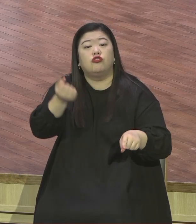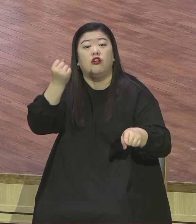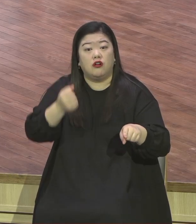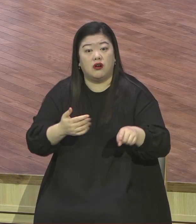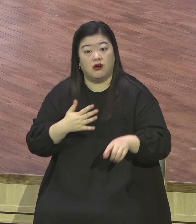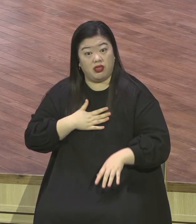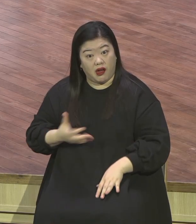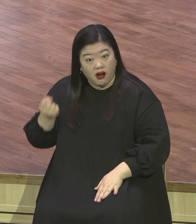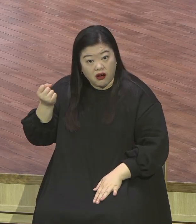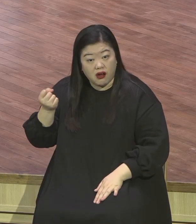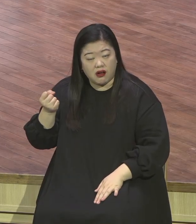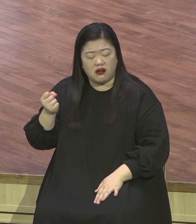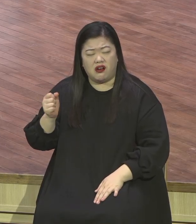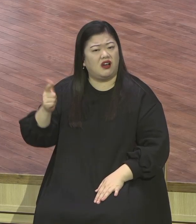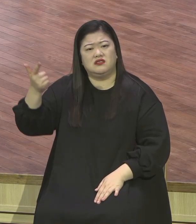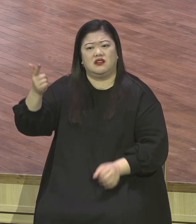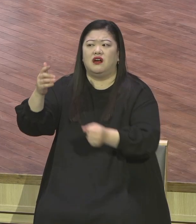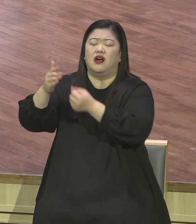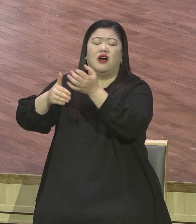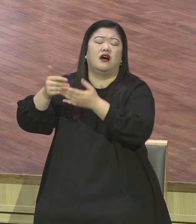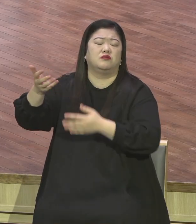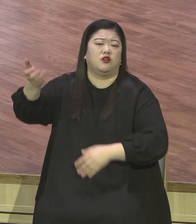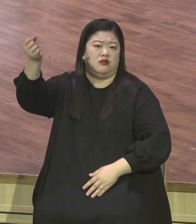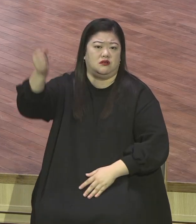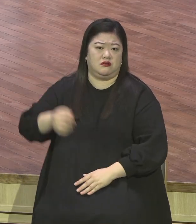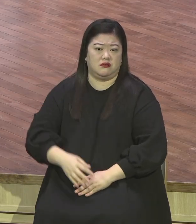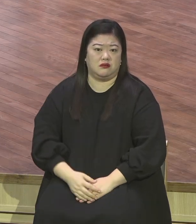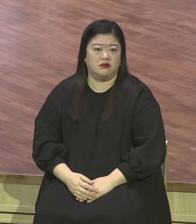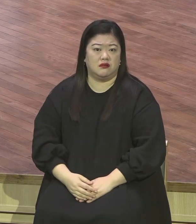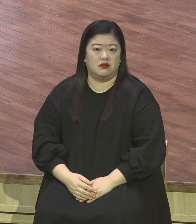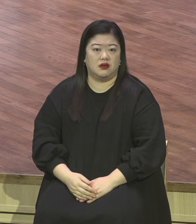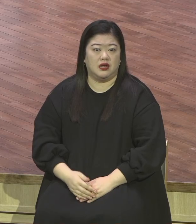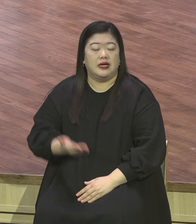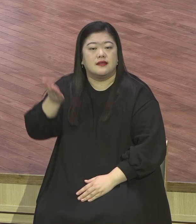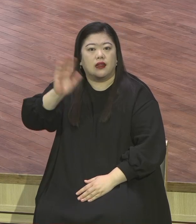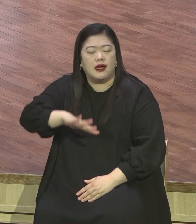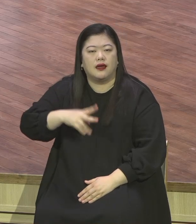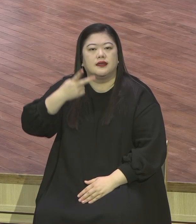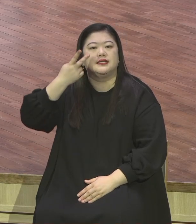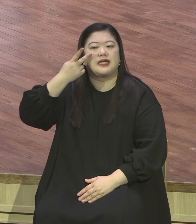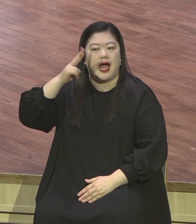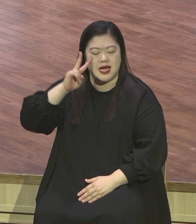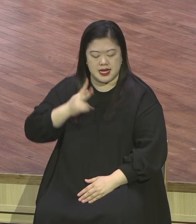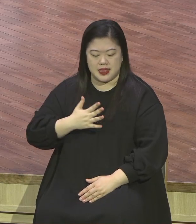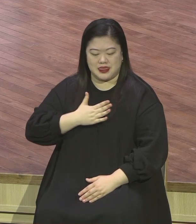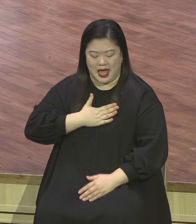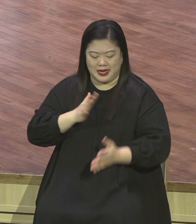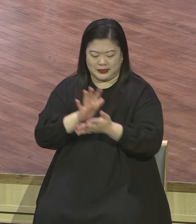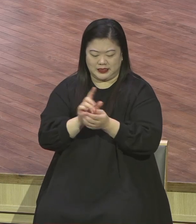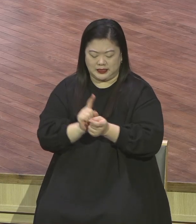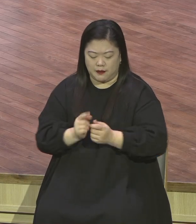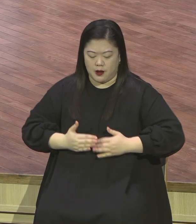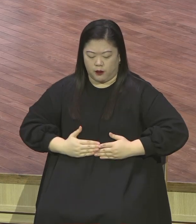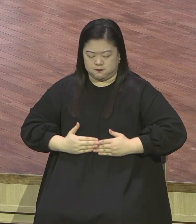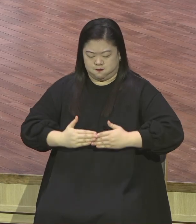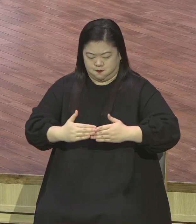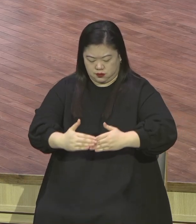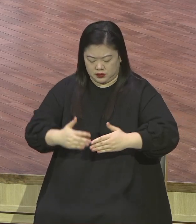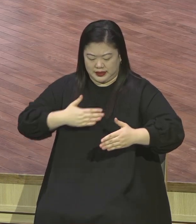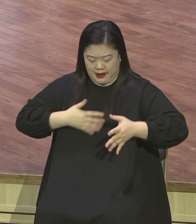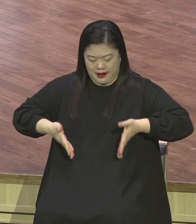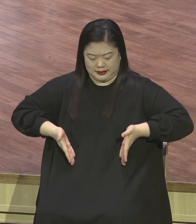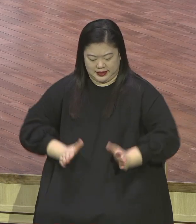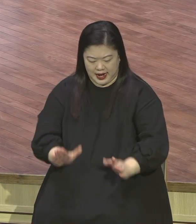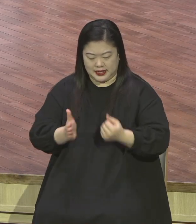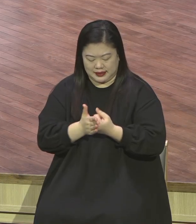부부 사이에서도 서로 인격적으로 서로 편리한 대로 서로 그렇게 하고 싶은 대로 서로 서로 그렇게 존중해